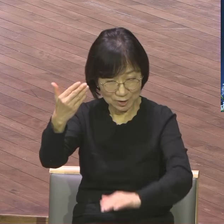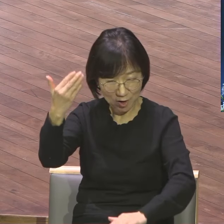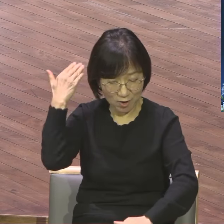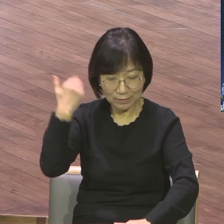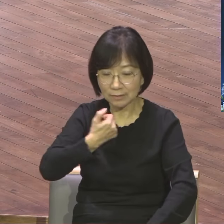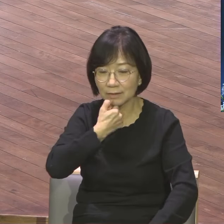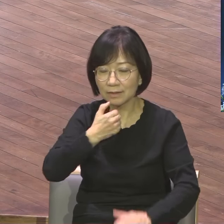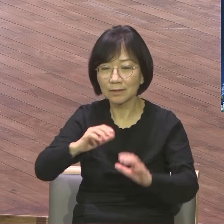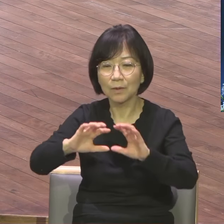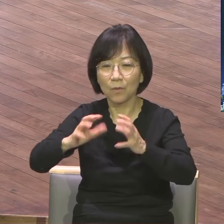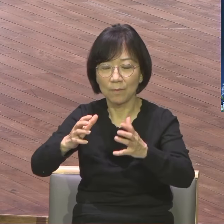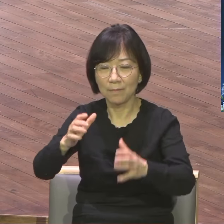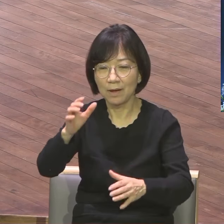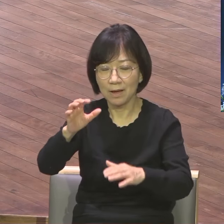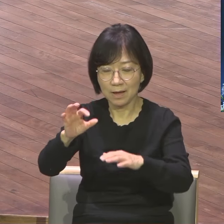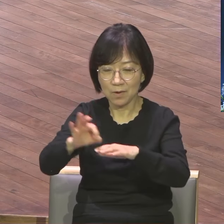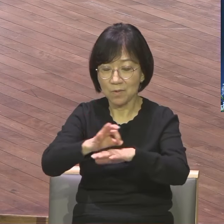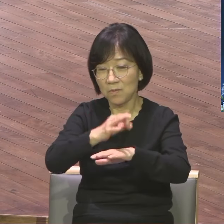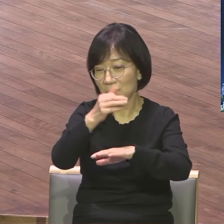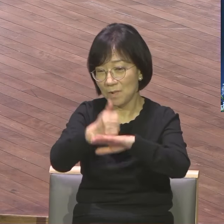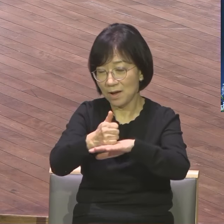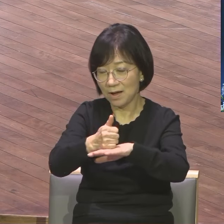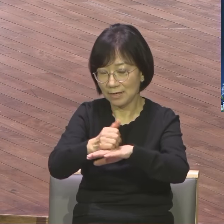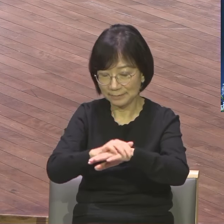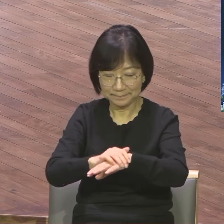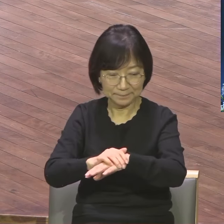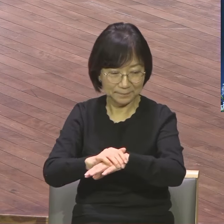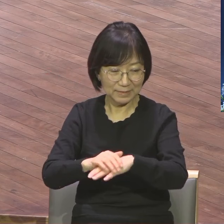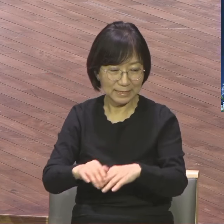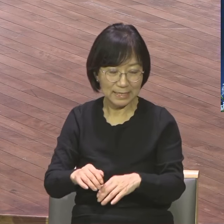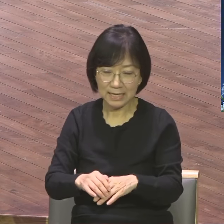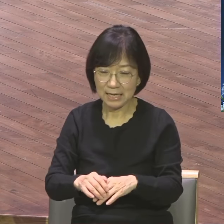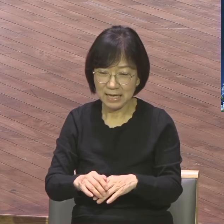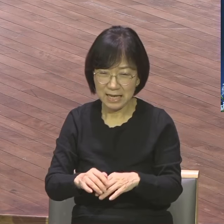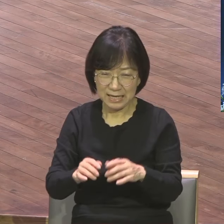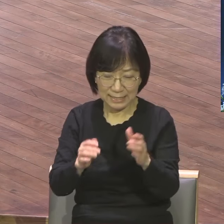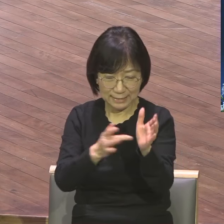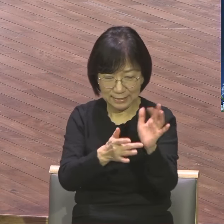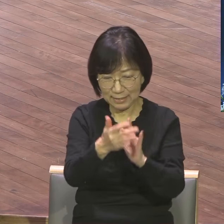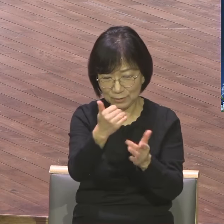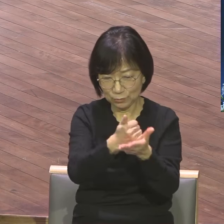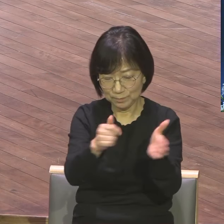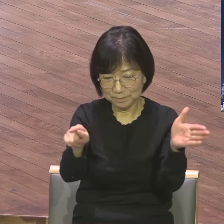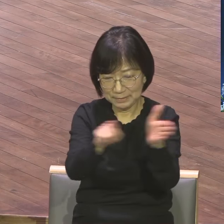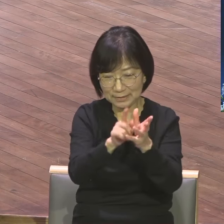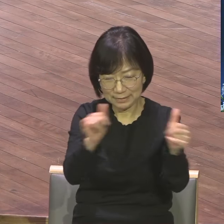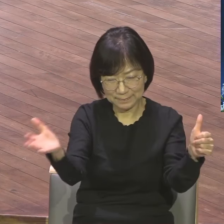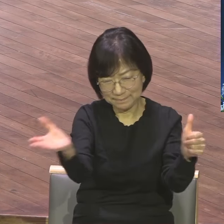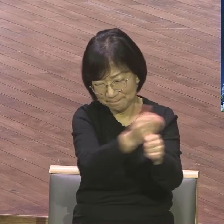잡아서 사자의 밥이 될 때 그들이 여러분 사자를 볼 때 얼마나 두렵겠습니까?